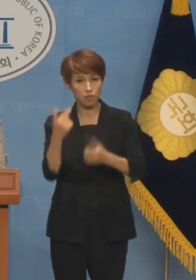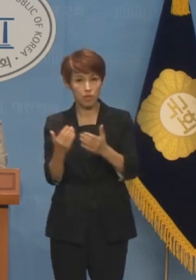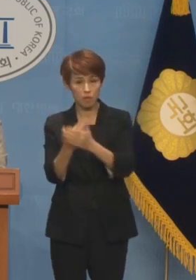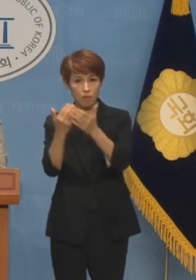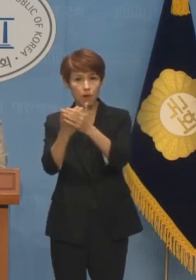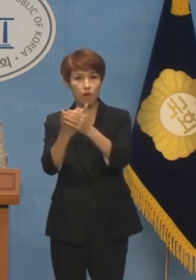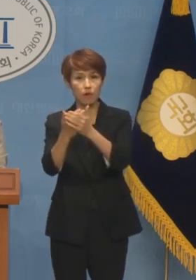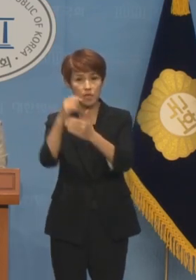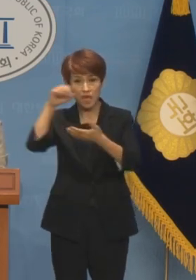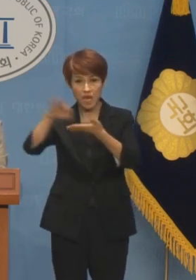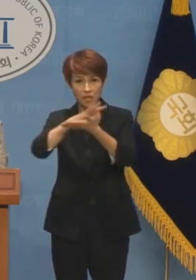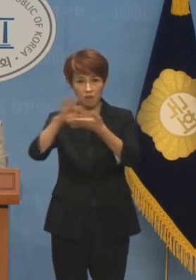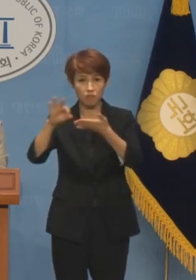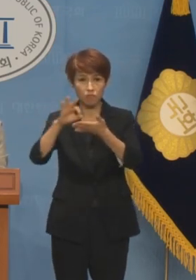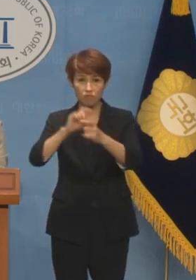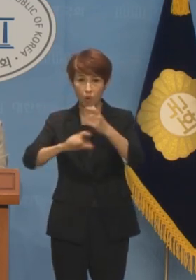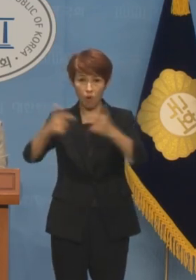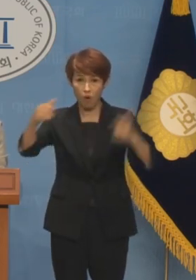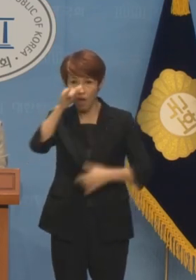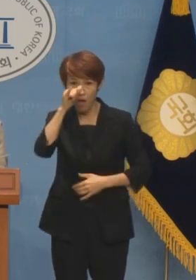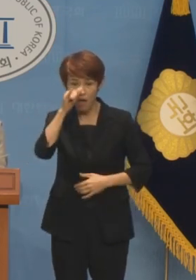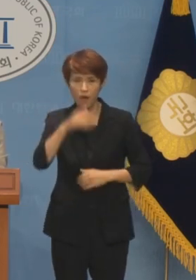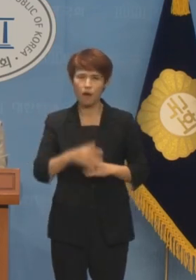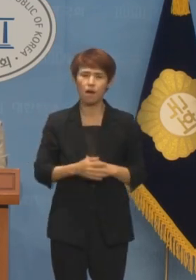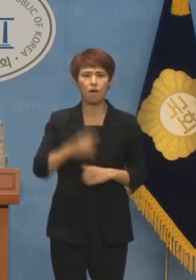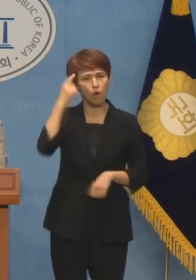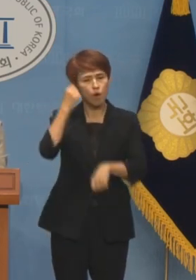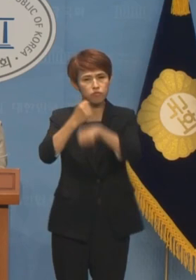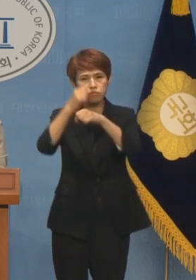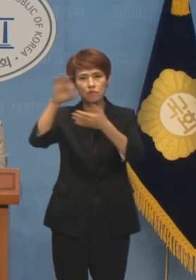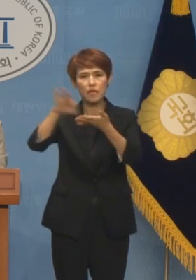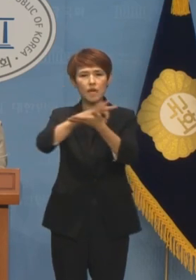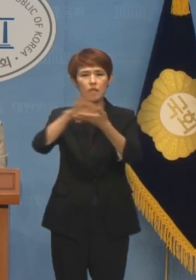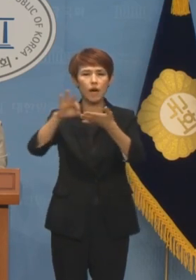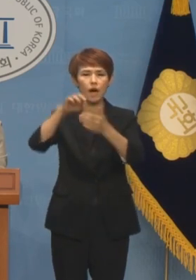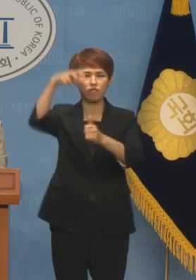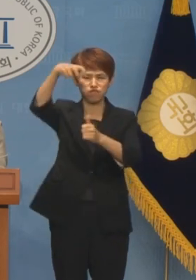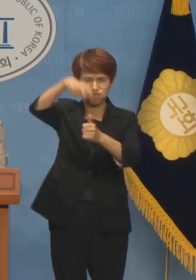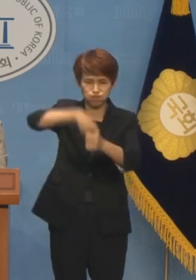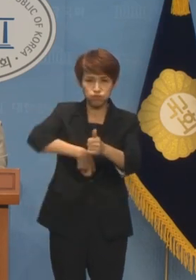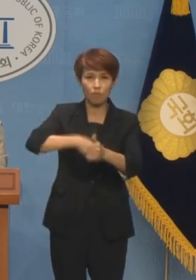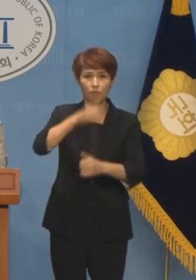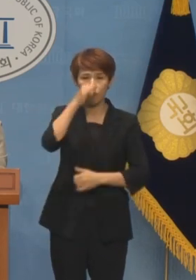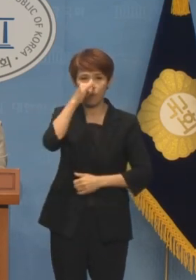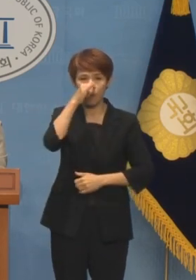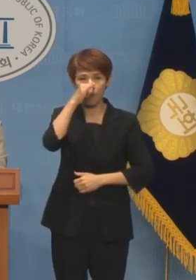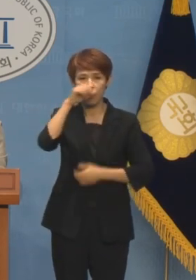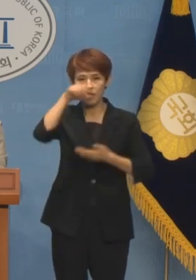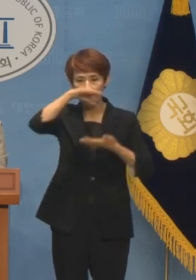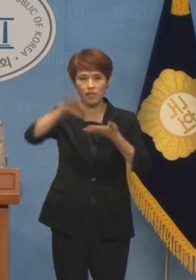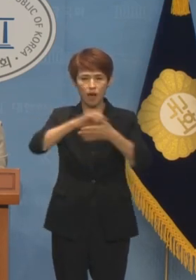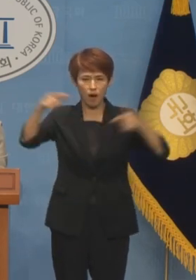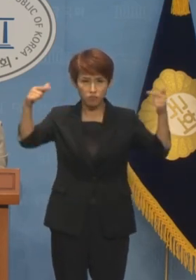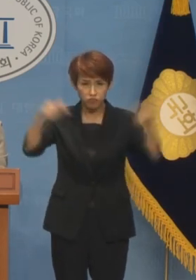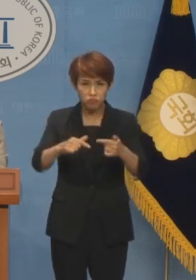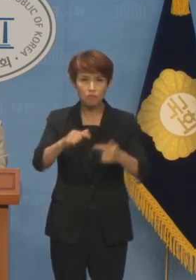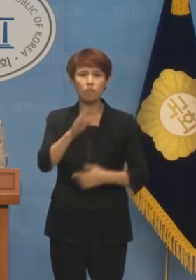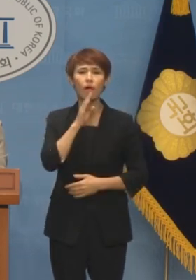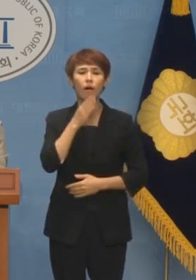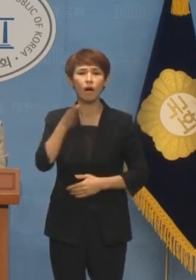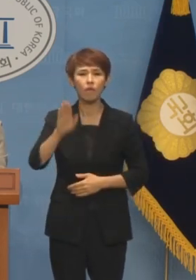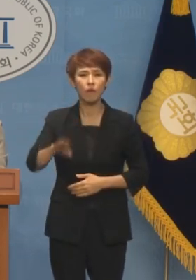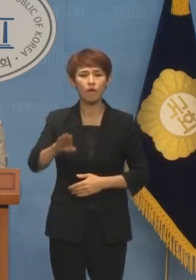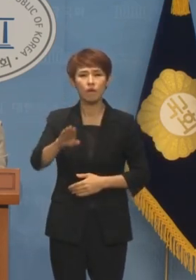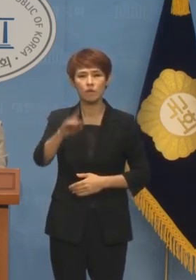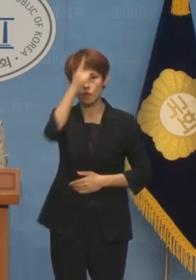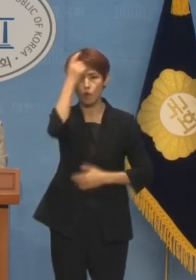R&D 예산을 수조 원 삭감하며 국가 R&D에 허리를 끊어놓은 윤석열 정부가 정부